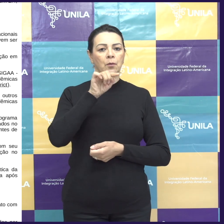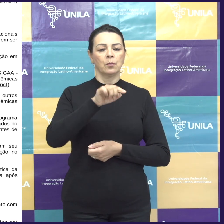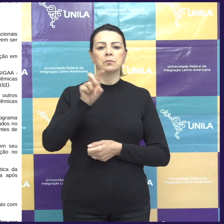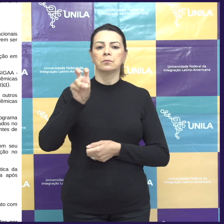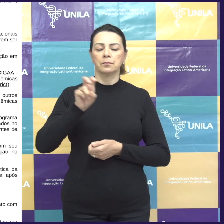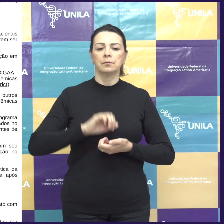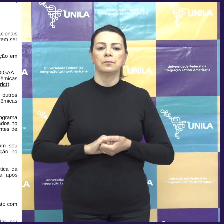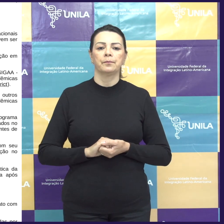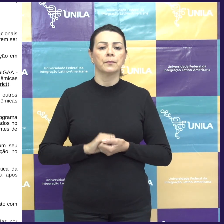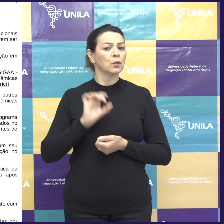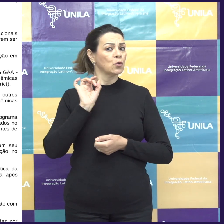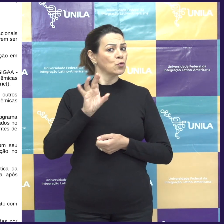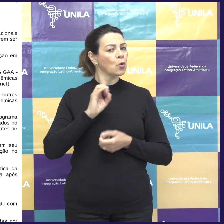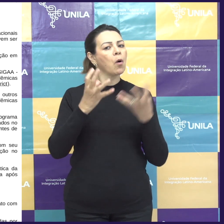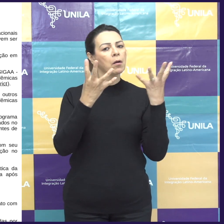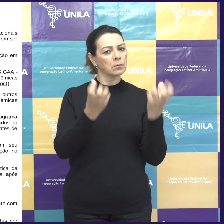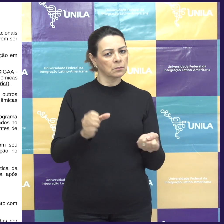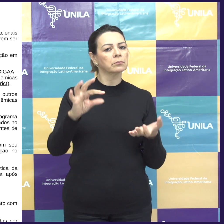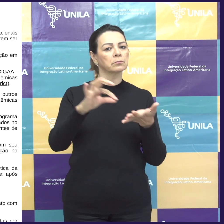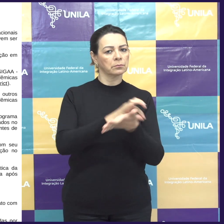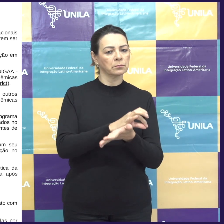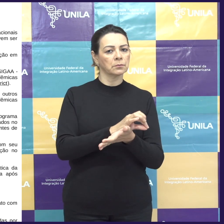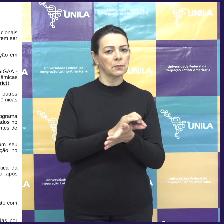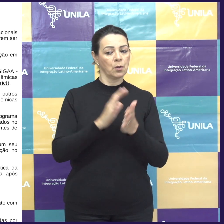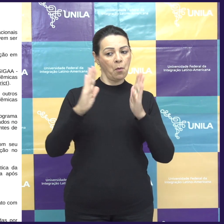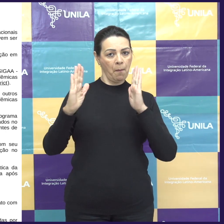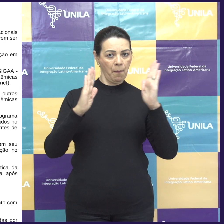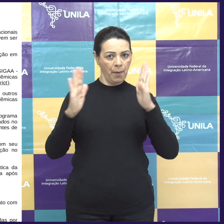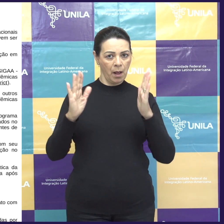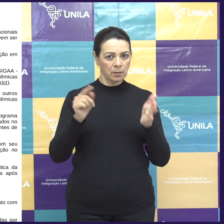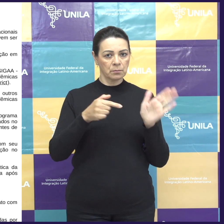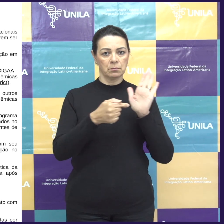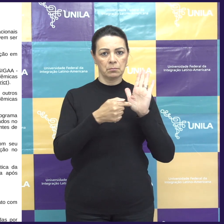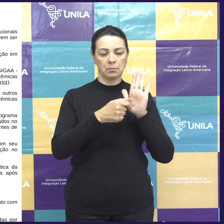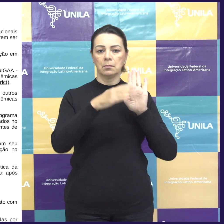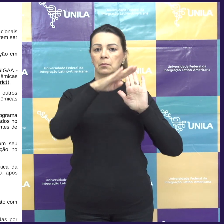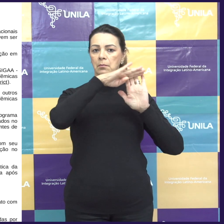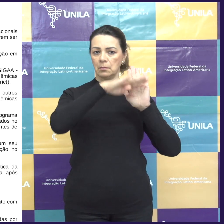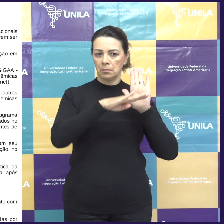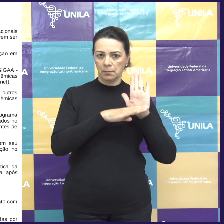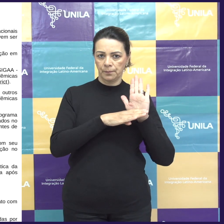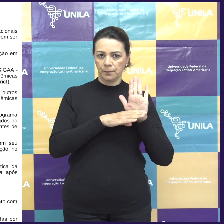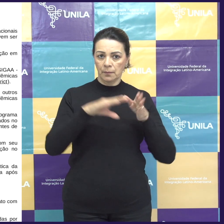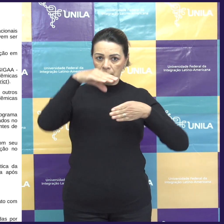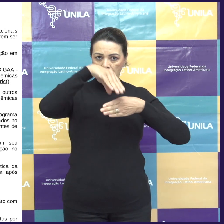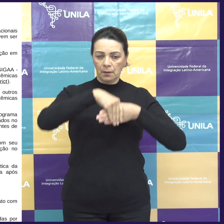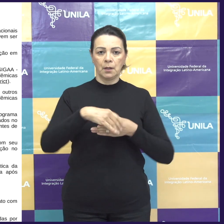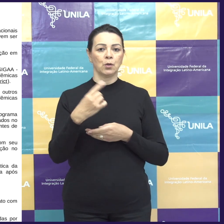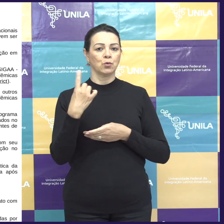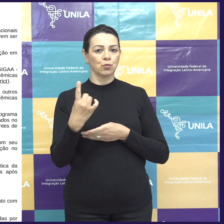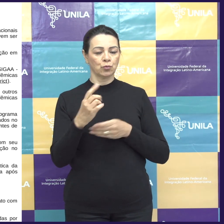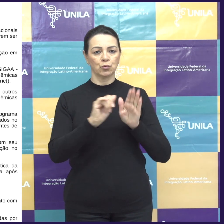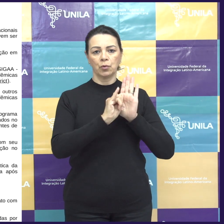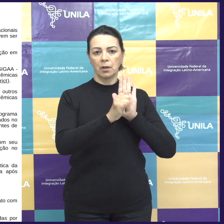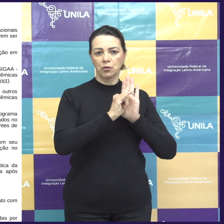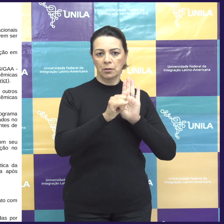4.5. Somente serão aceitas inscrições dentro do prazo estabelecido no cronograma, anexo 1, do presente